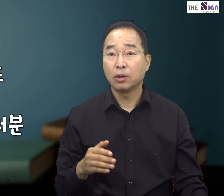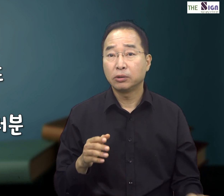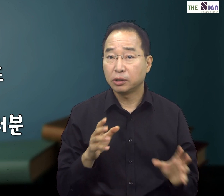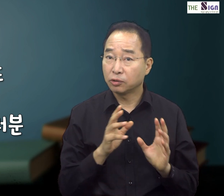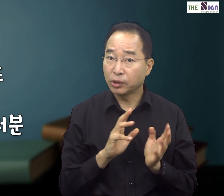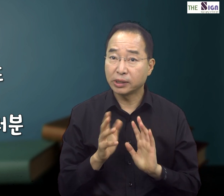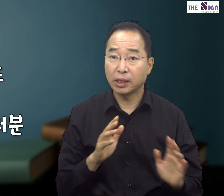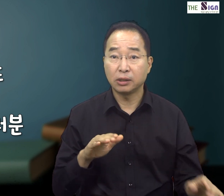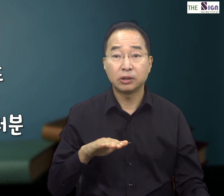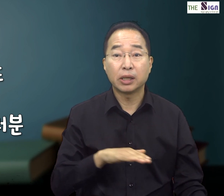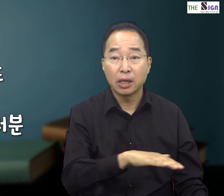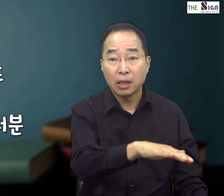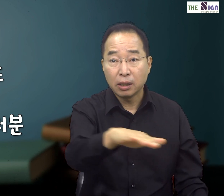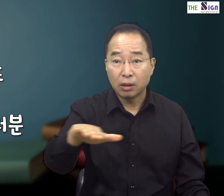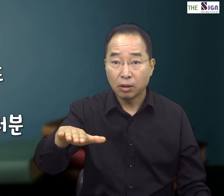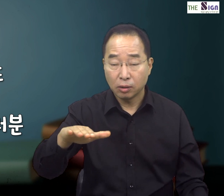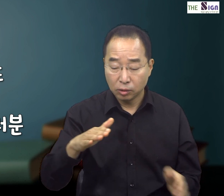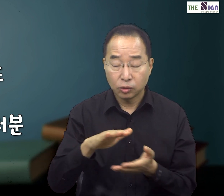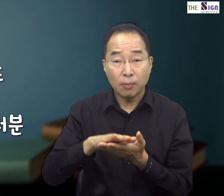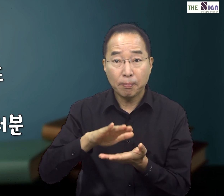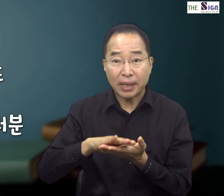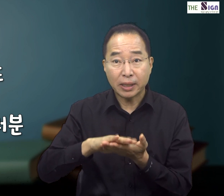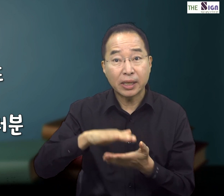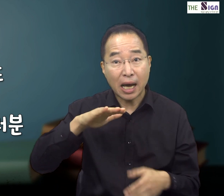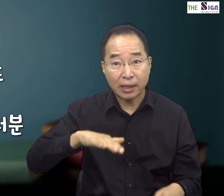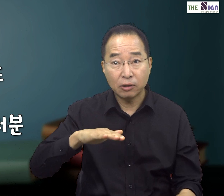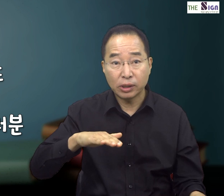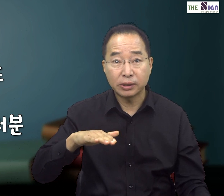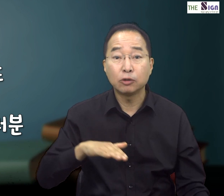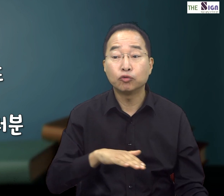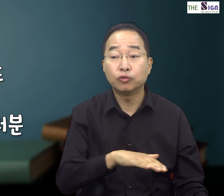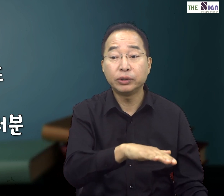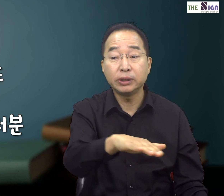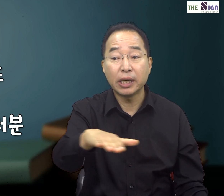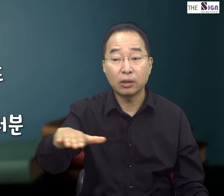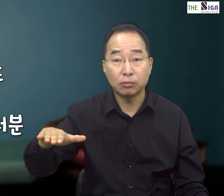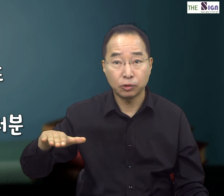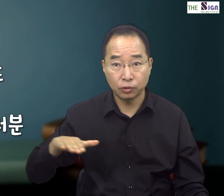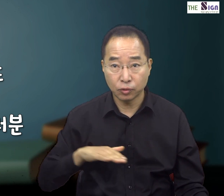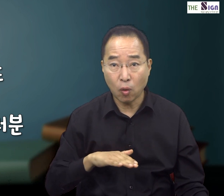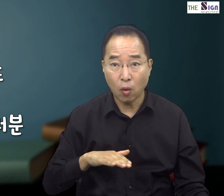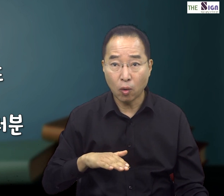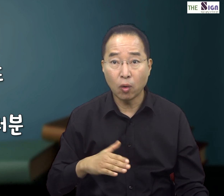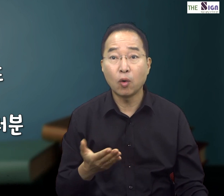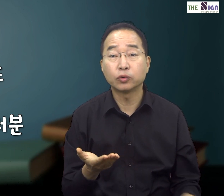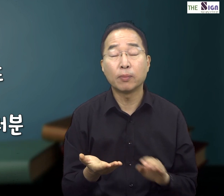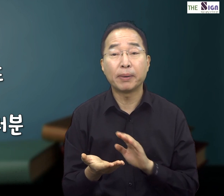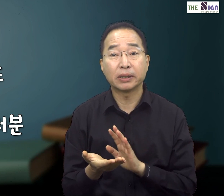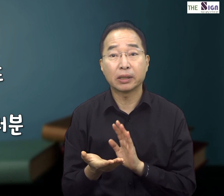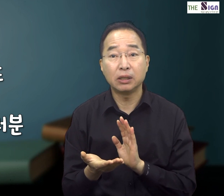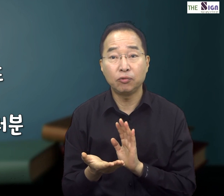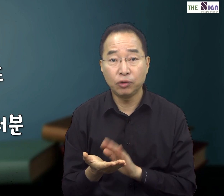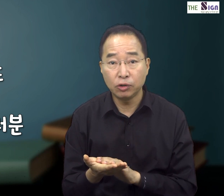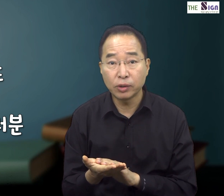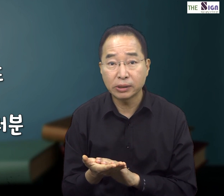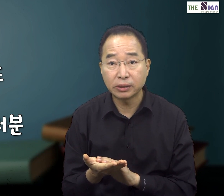이제 수화책에는 이제 손바닥이 아래로 갔을 때는 우리 개념으로 쓰고 손바닥이 위로 갔을